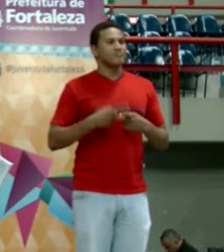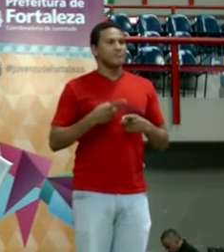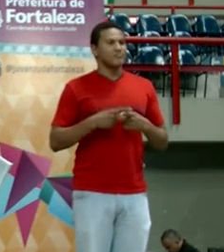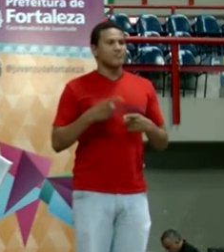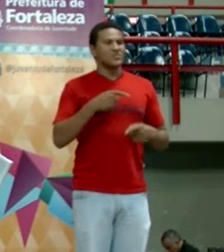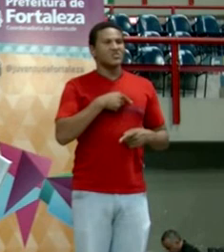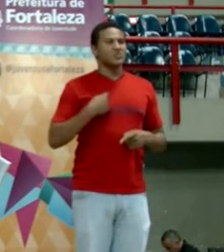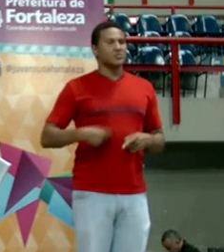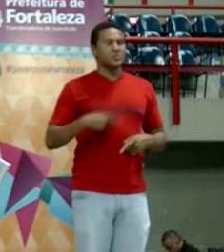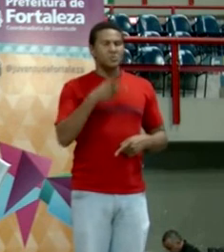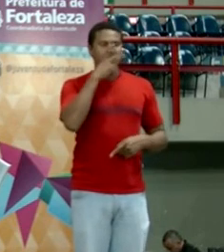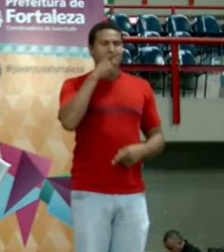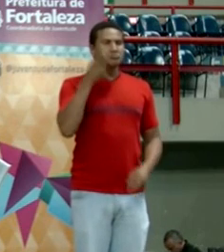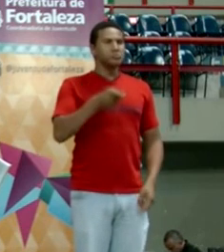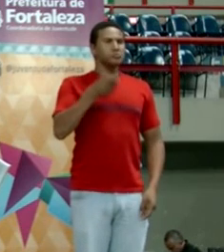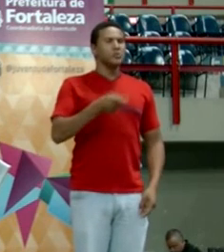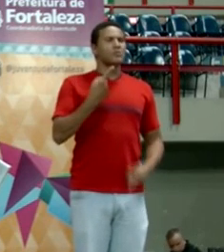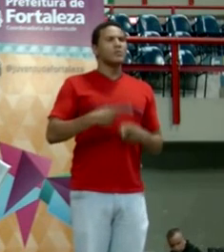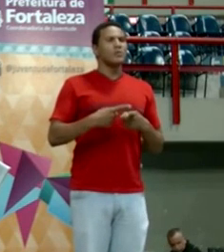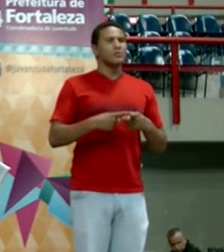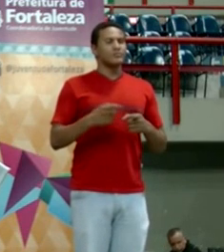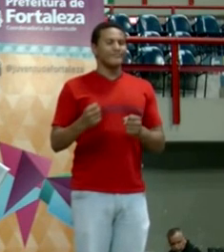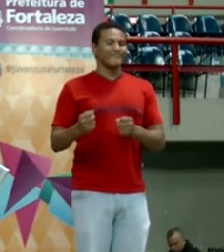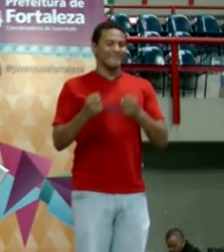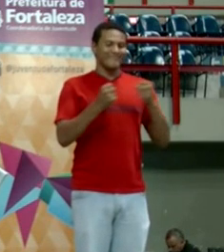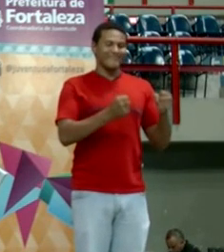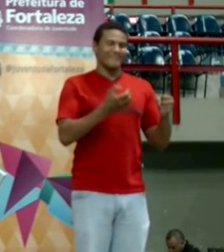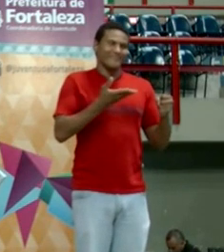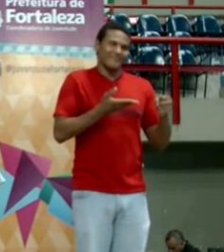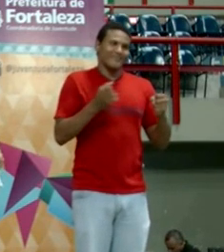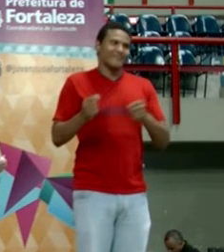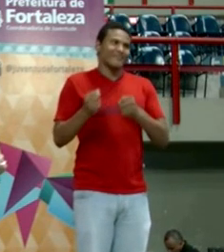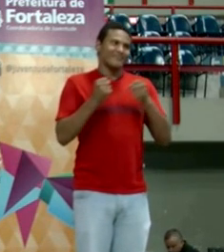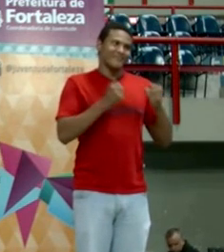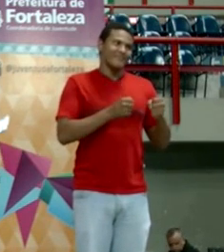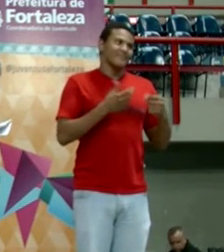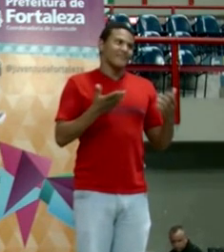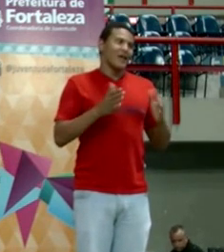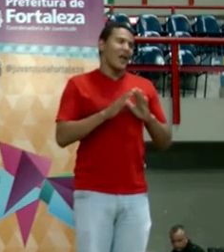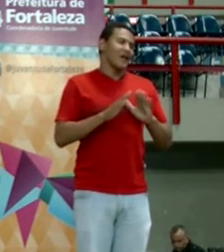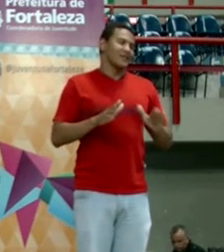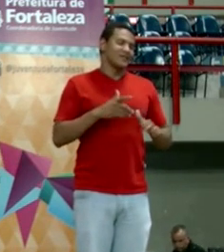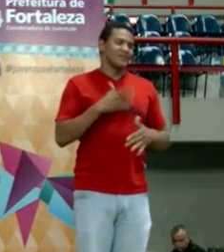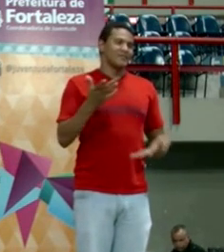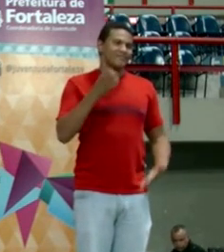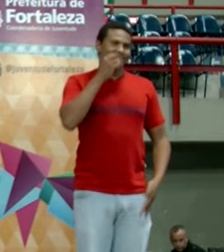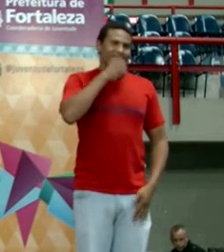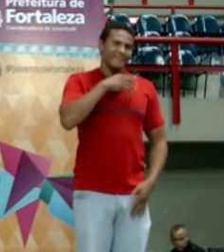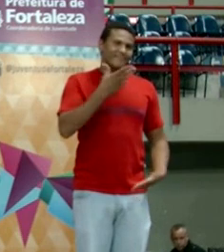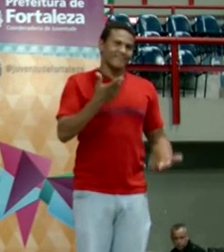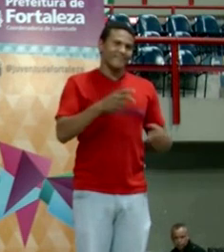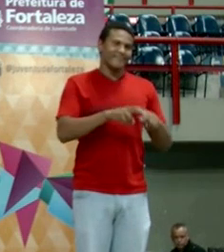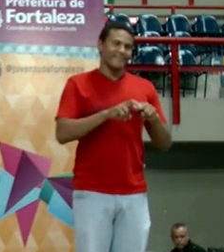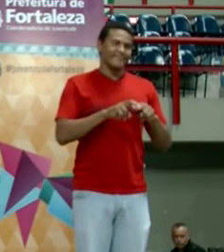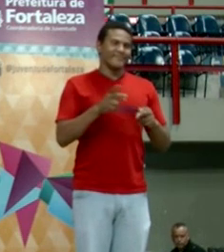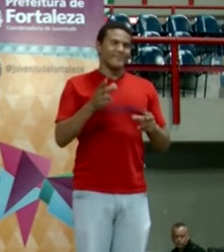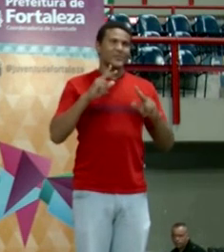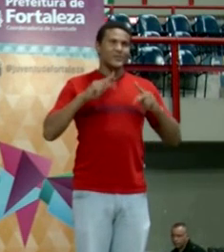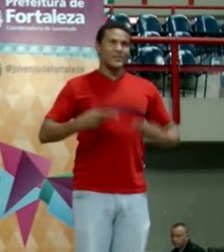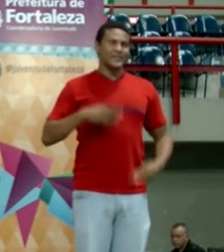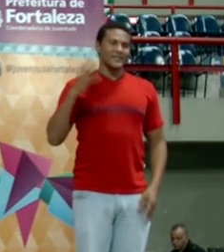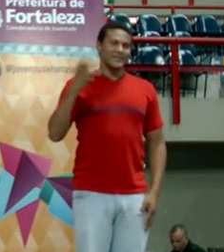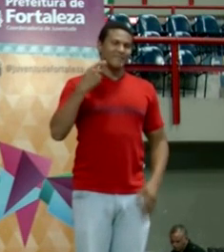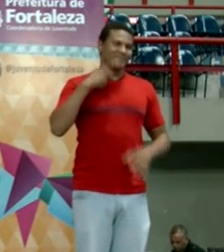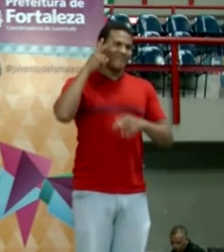Essa é a explicação mais simples, mais cruel e mais sincera que existe na história da humanidade. Não tem